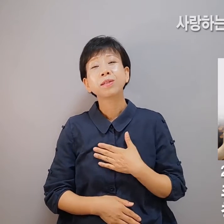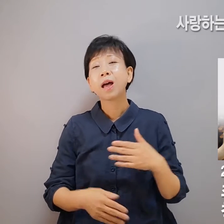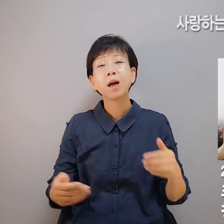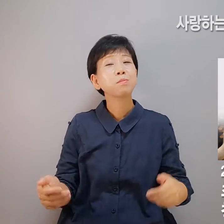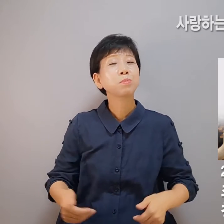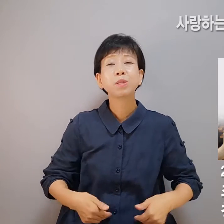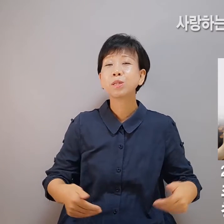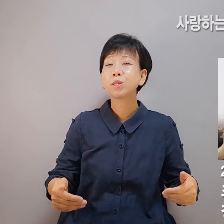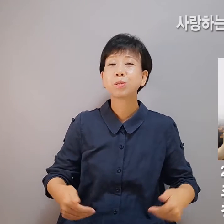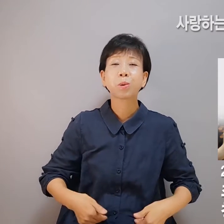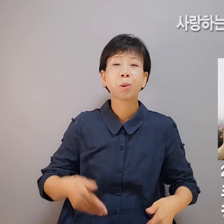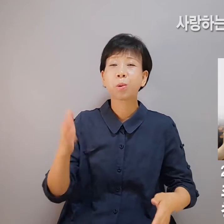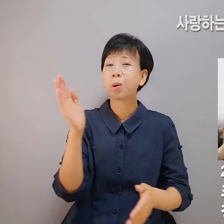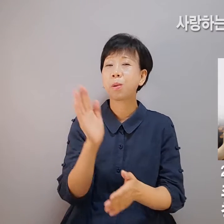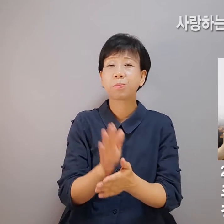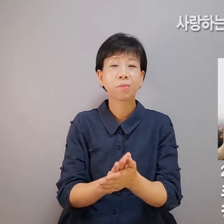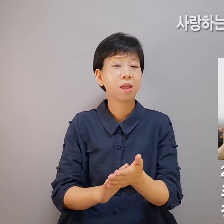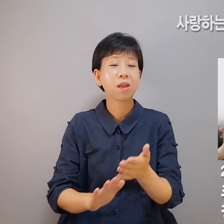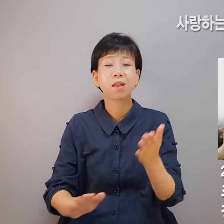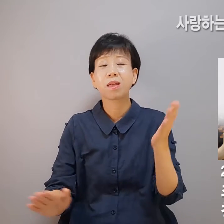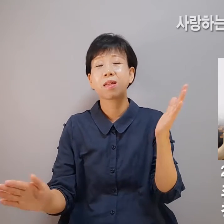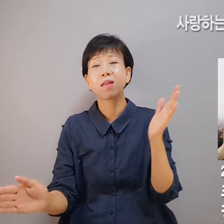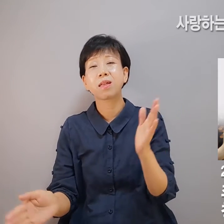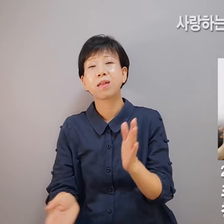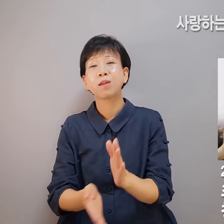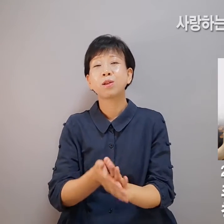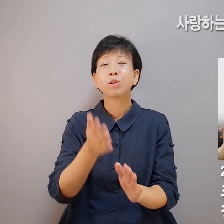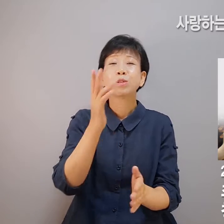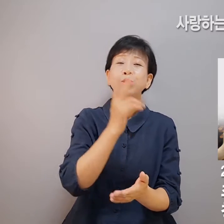난 필요 없네.